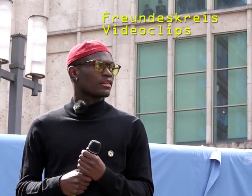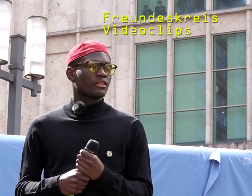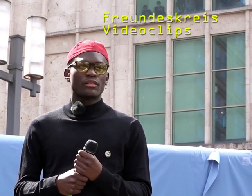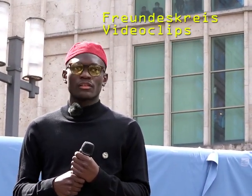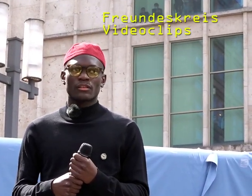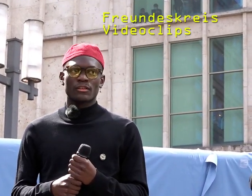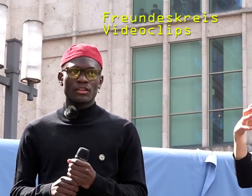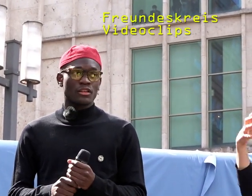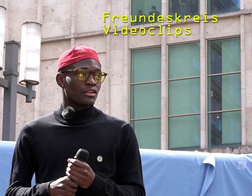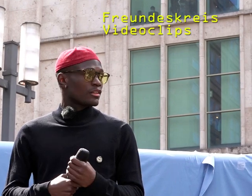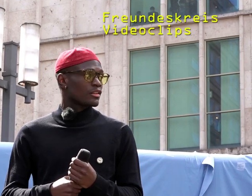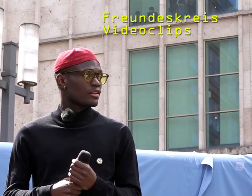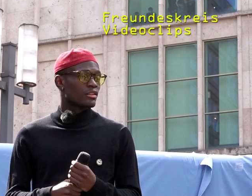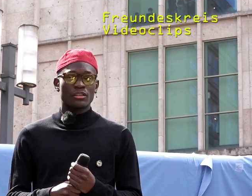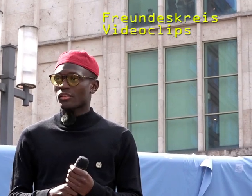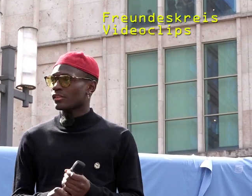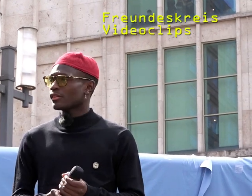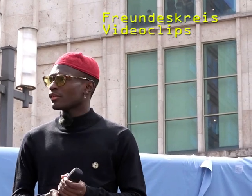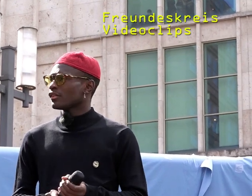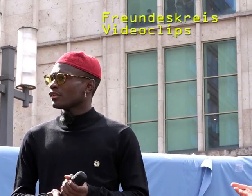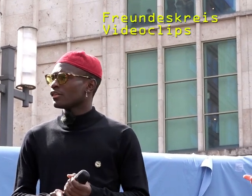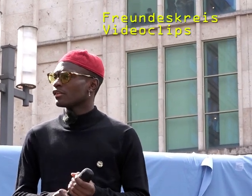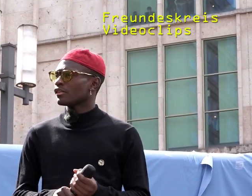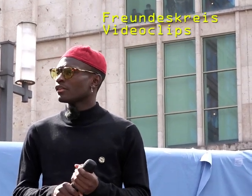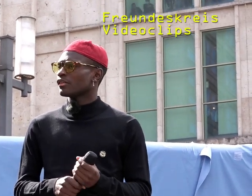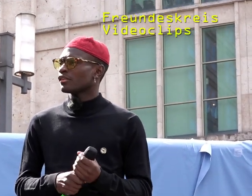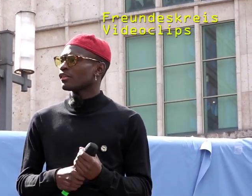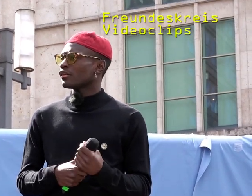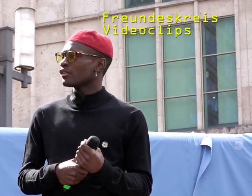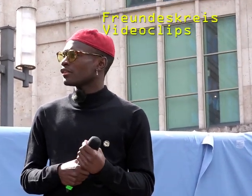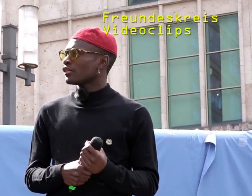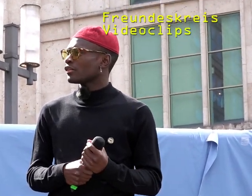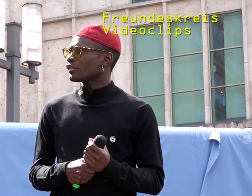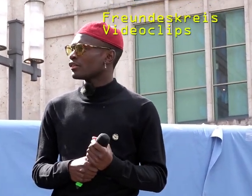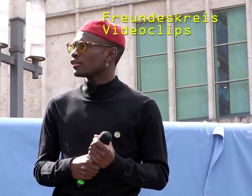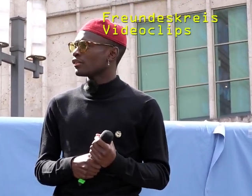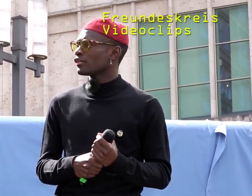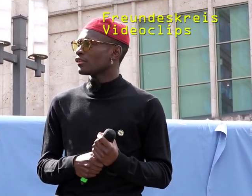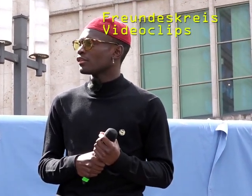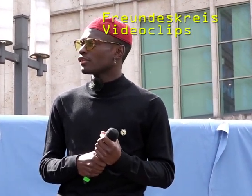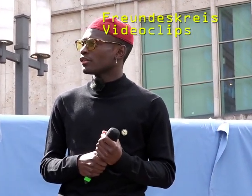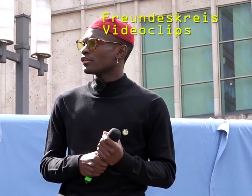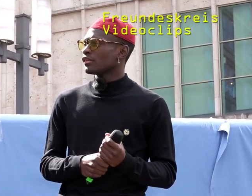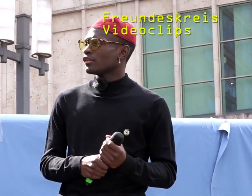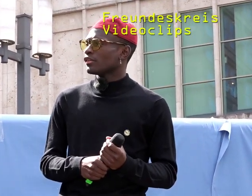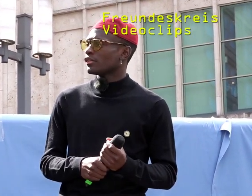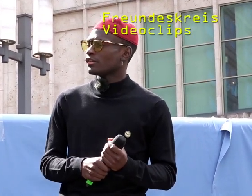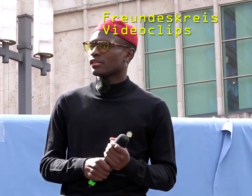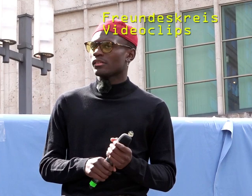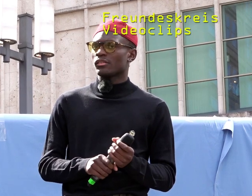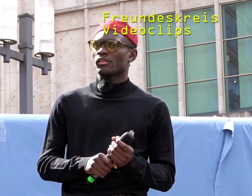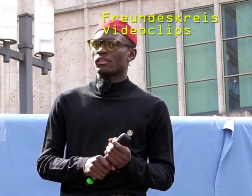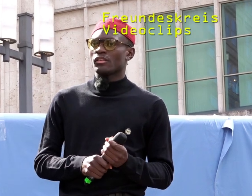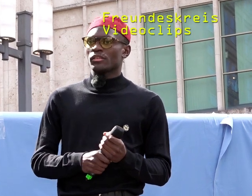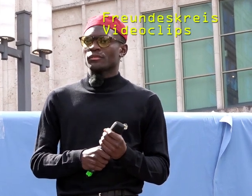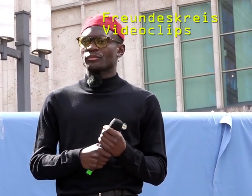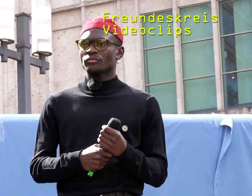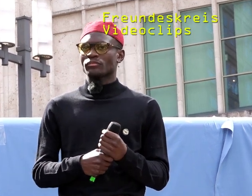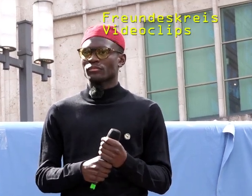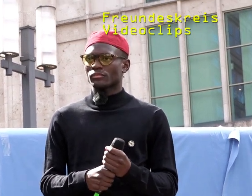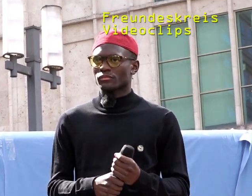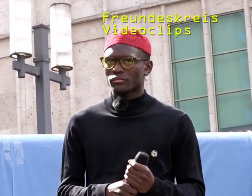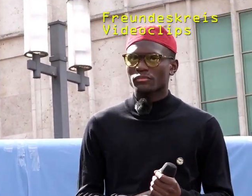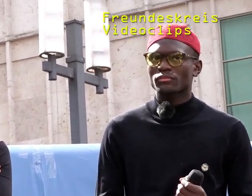hier zu heilen. Ich habe noch ein paar ganz kurze abschließende Worte. An all diejenigen, die diesen Kampf gegen Rassismus